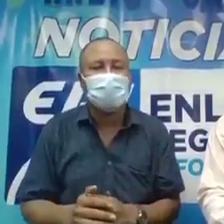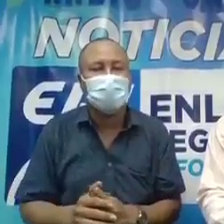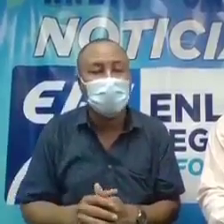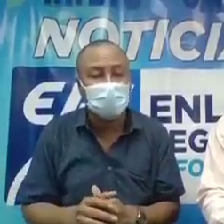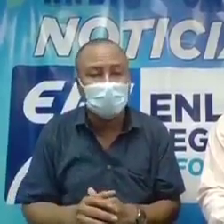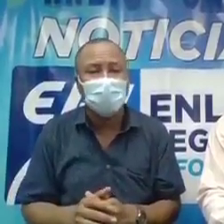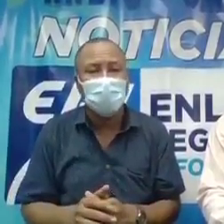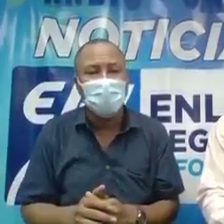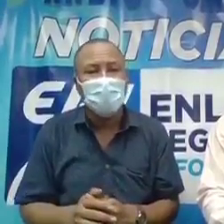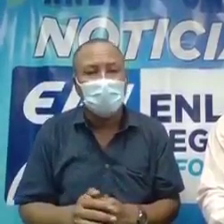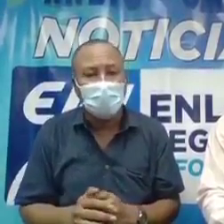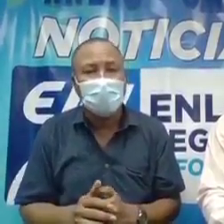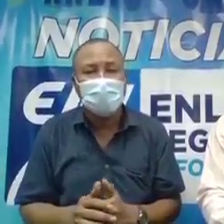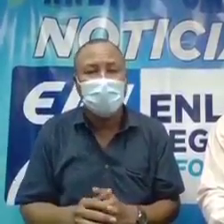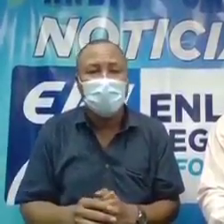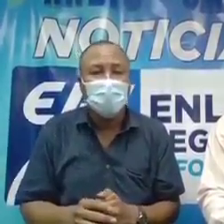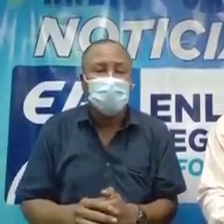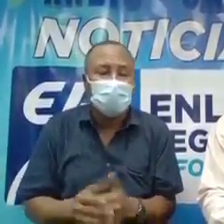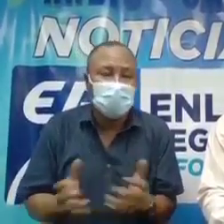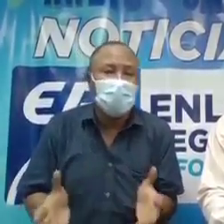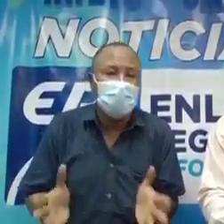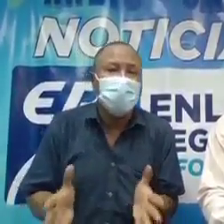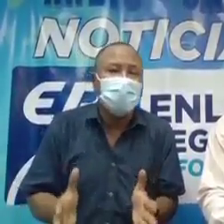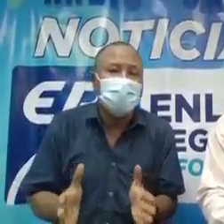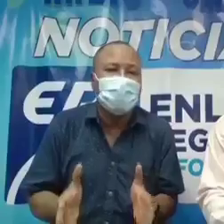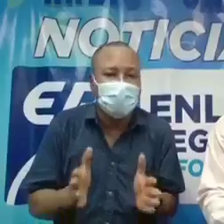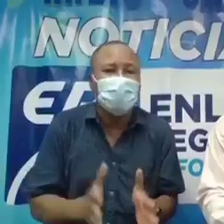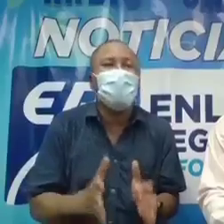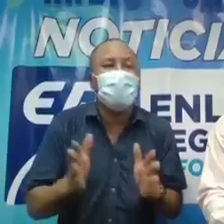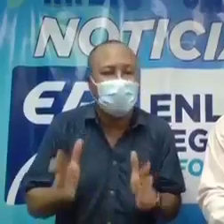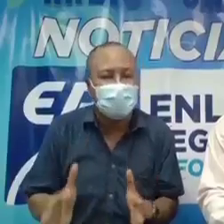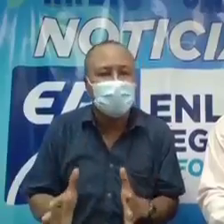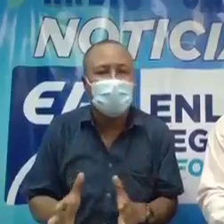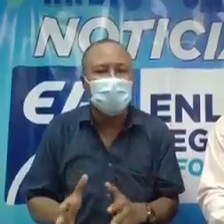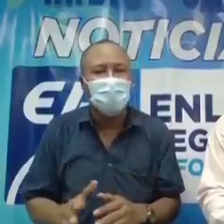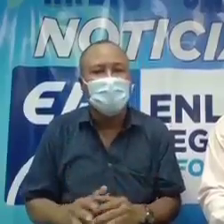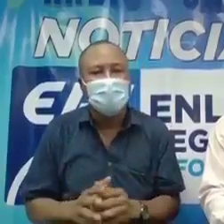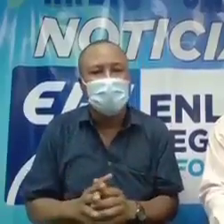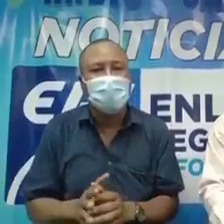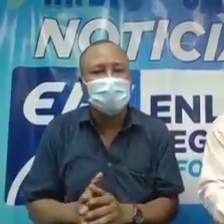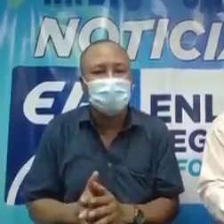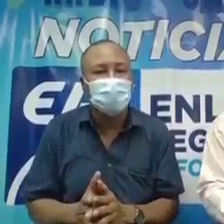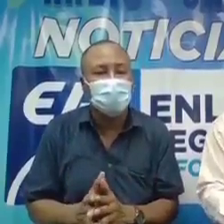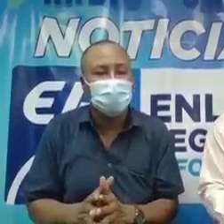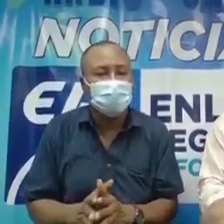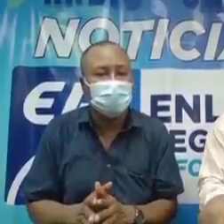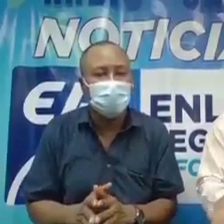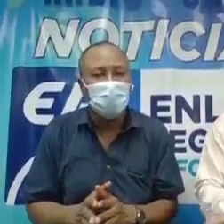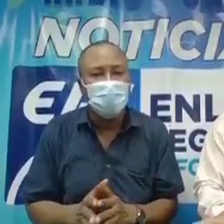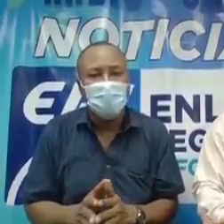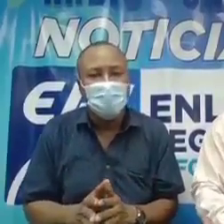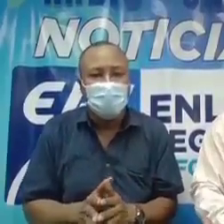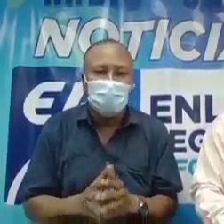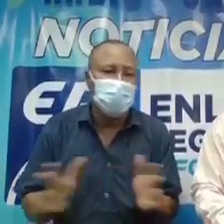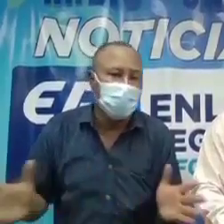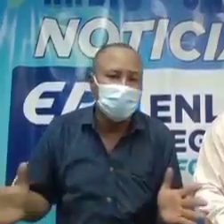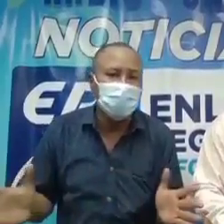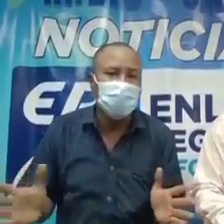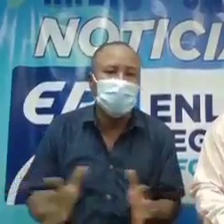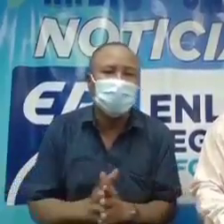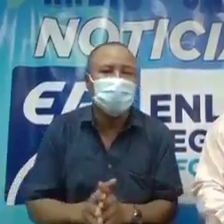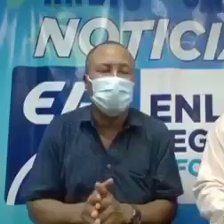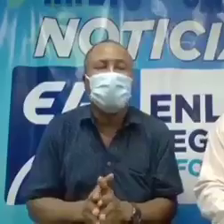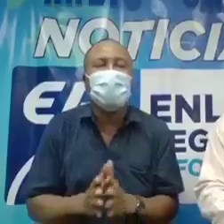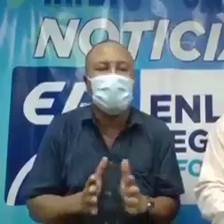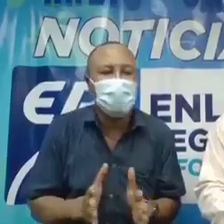a ratificar a ella, porque la ley manda que debe de haber la paridad. Y en esa circunstancia, Esmeralda no es el caso.